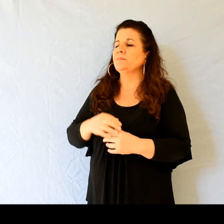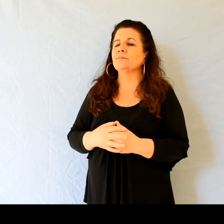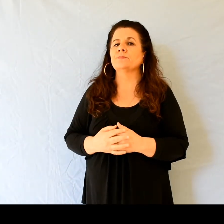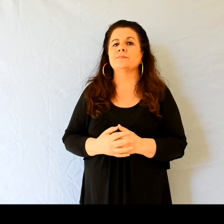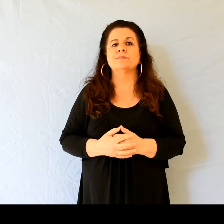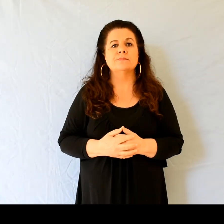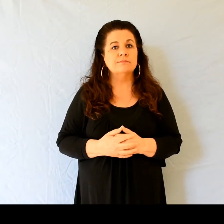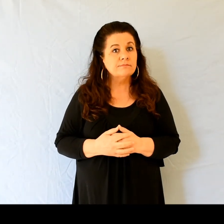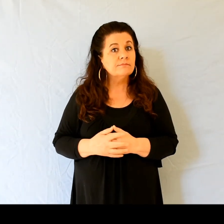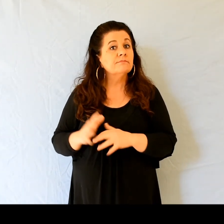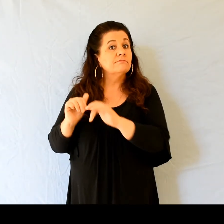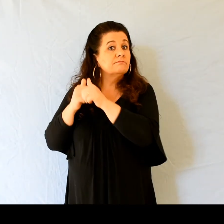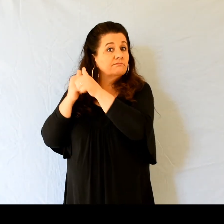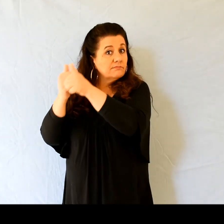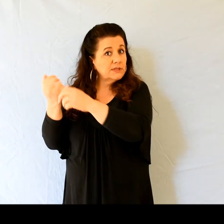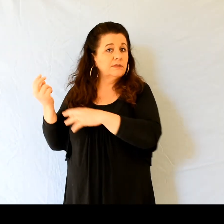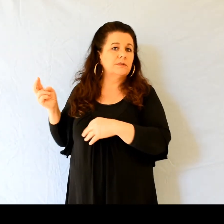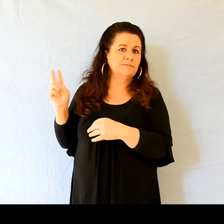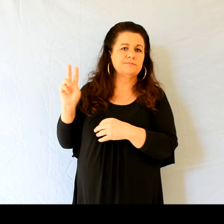Les disciples partirent, allèrent à la